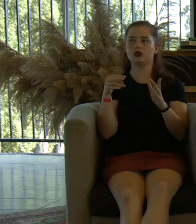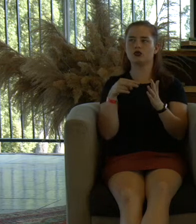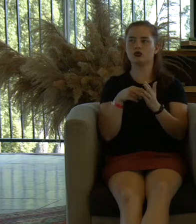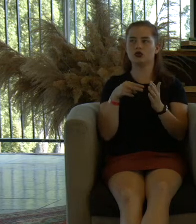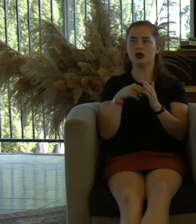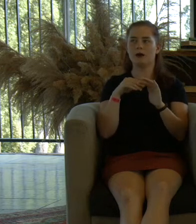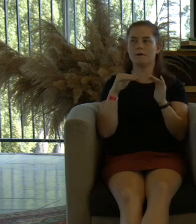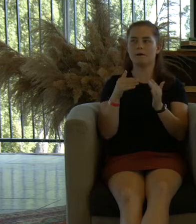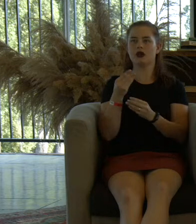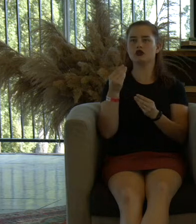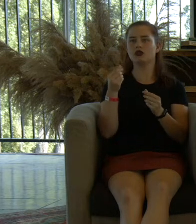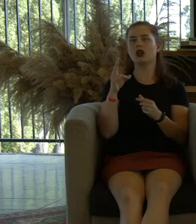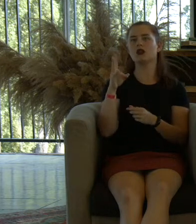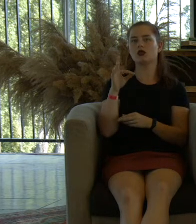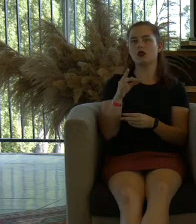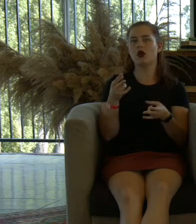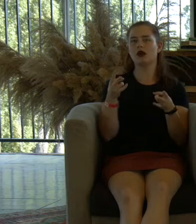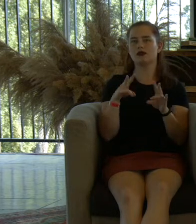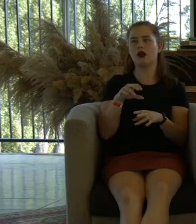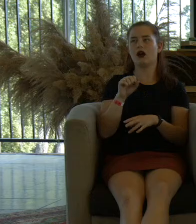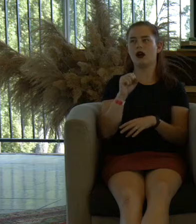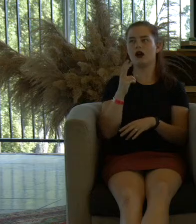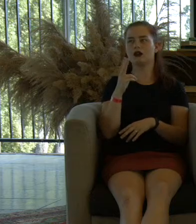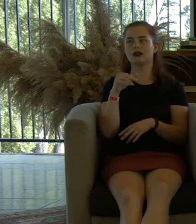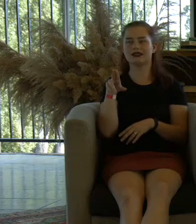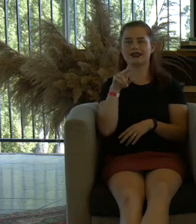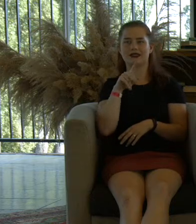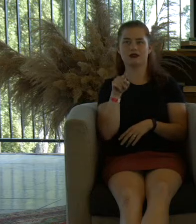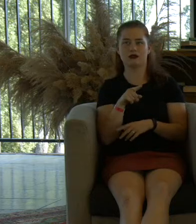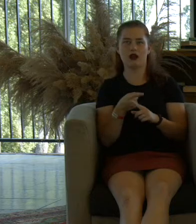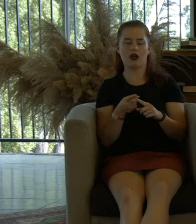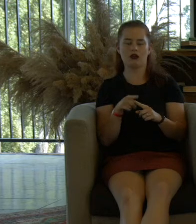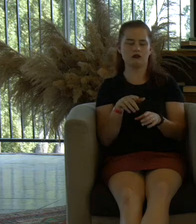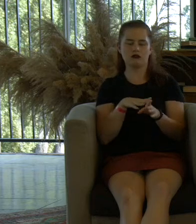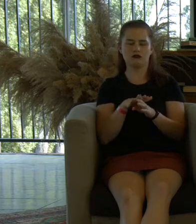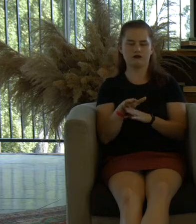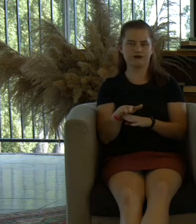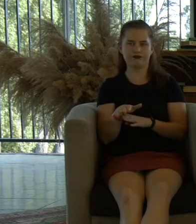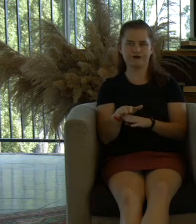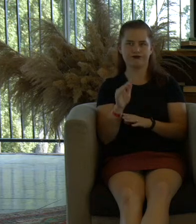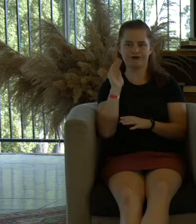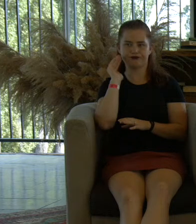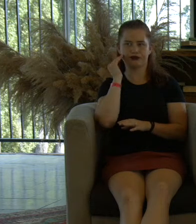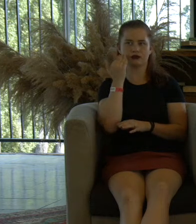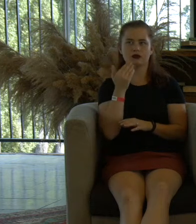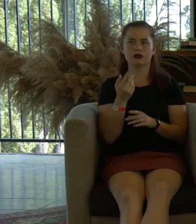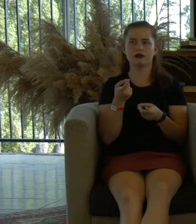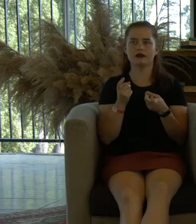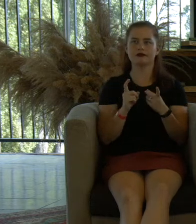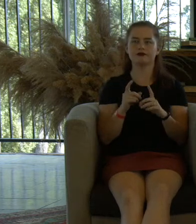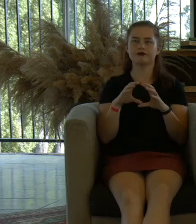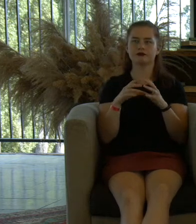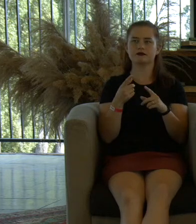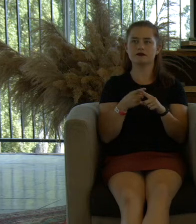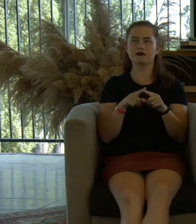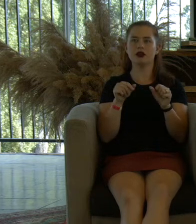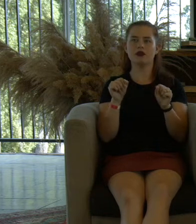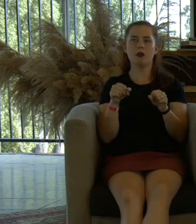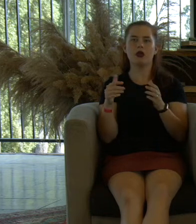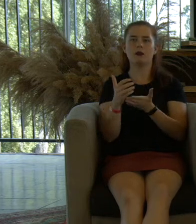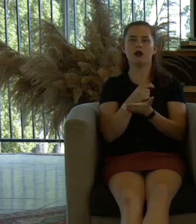денег, но остался акциз. Акциз – это полный абсурд. Акциз вообще в цивилизованном мире – это способ сбора налогов